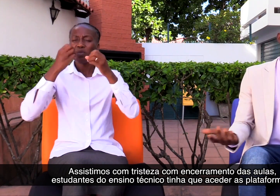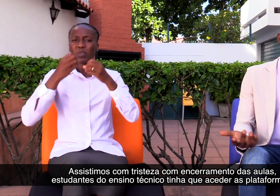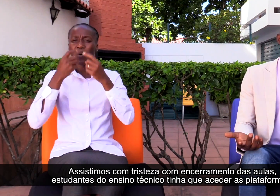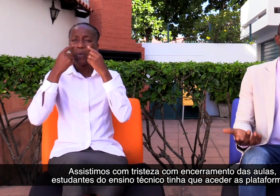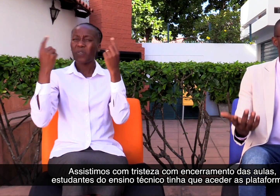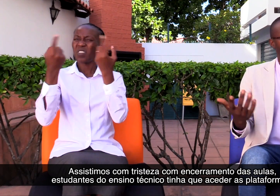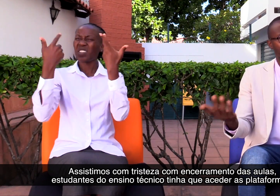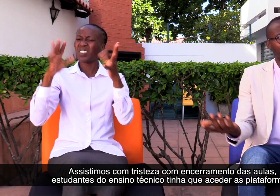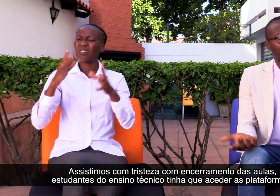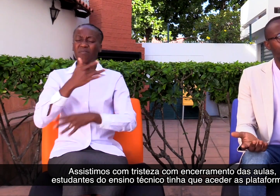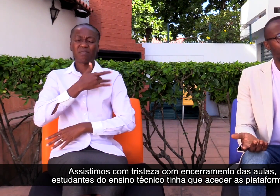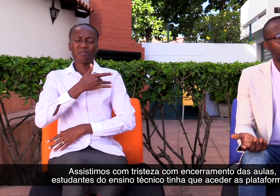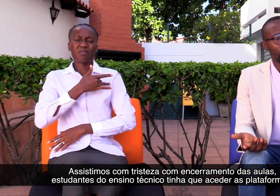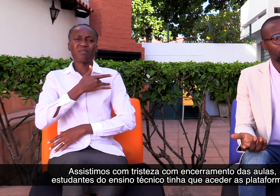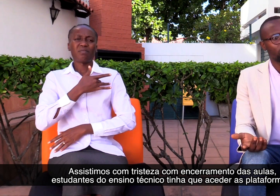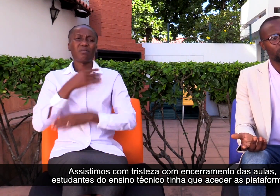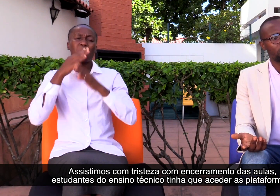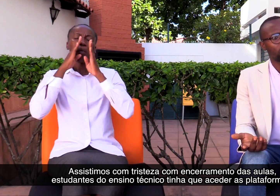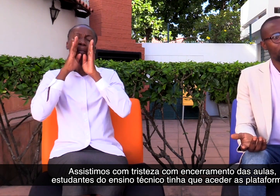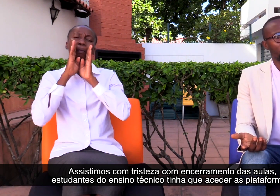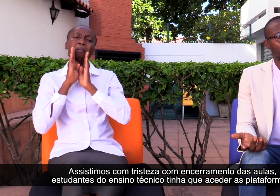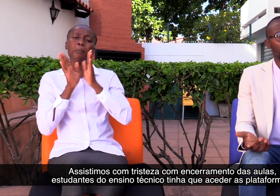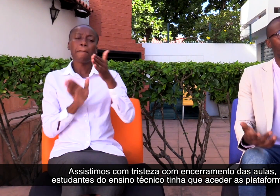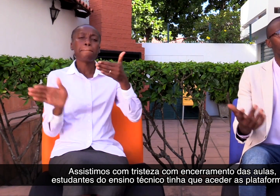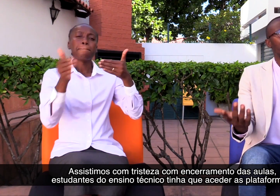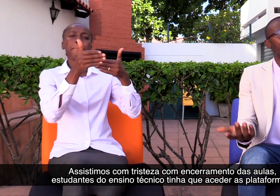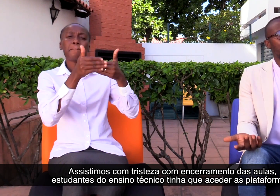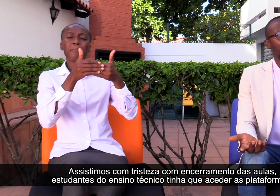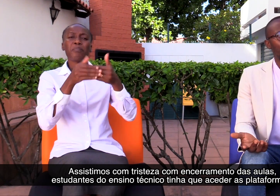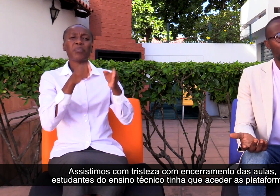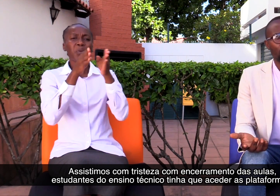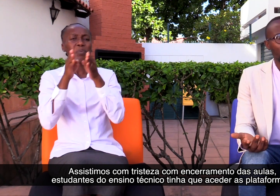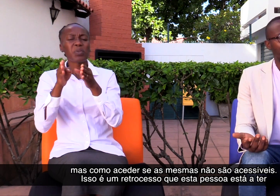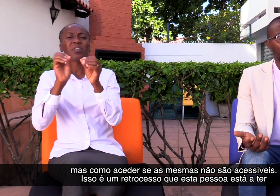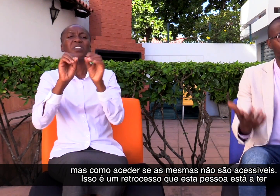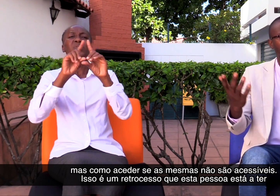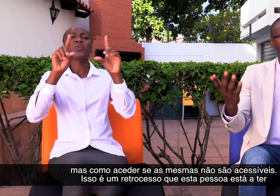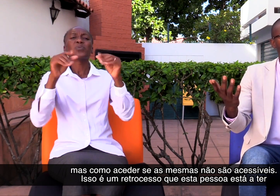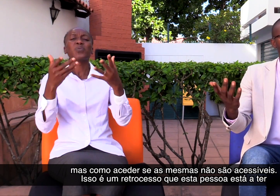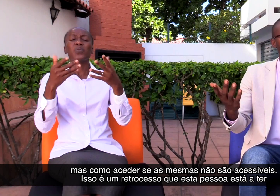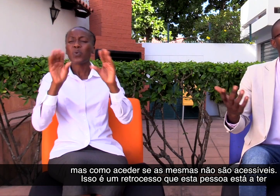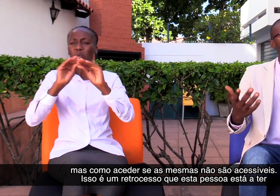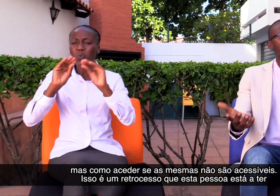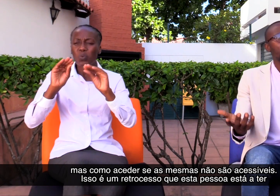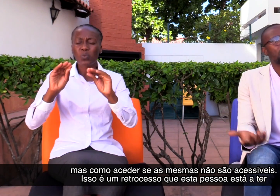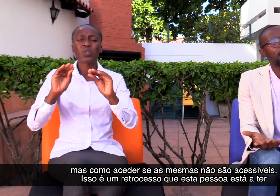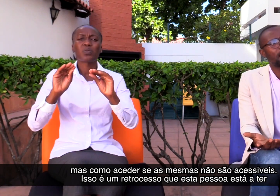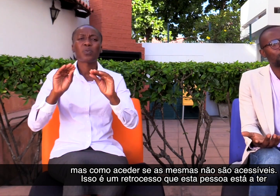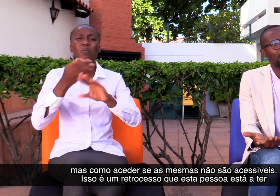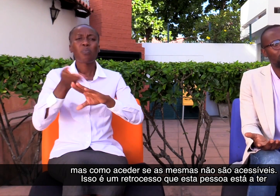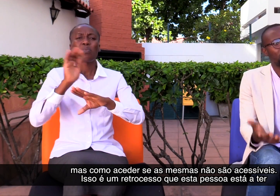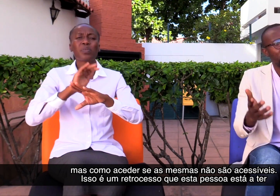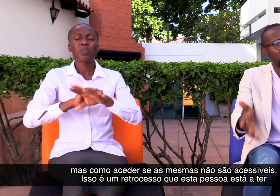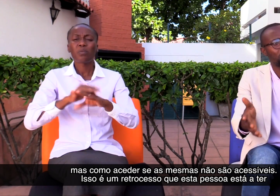fechamento das aulas. Estudantes do ensinos técnicos tinham que aceder a plataformas para poder aprender. Mas como é que acedem